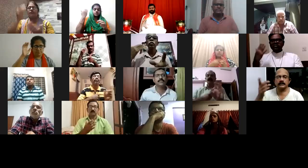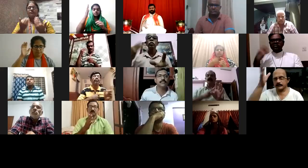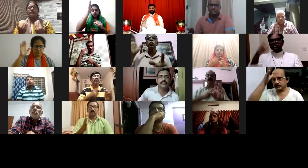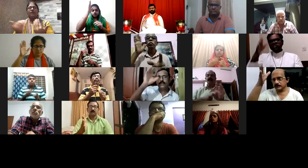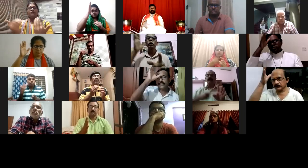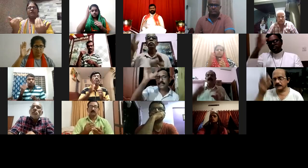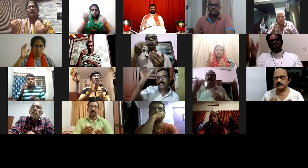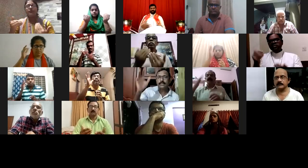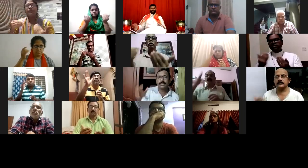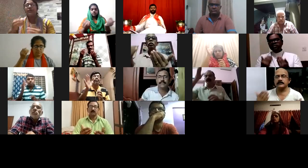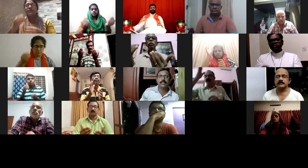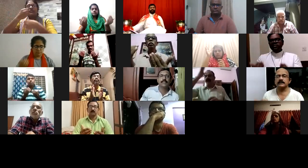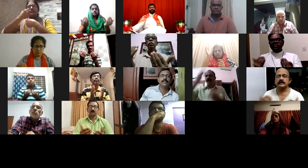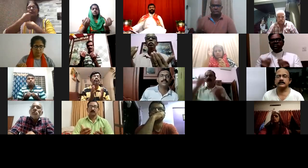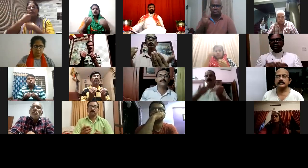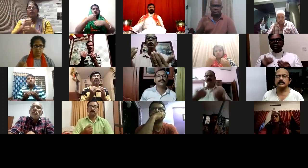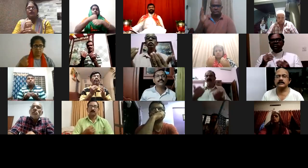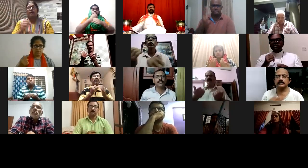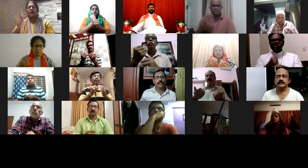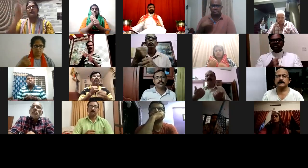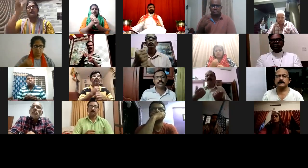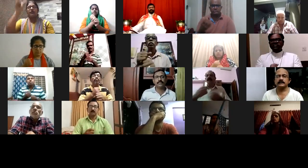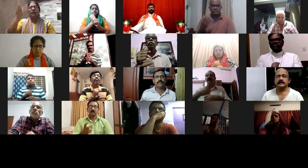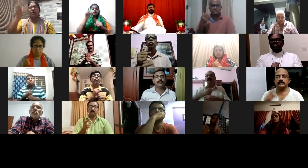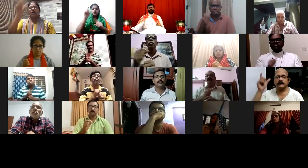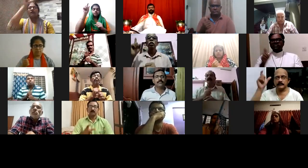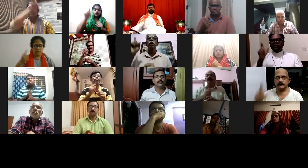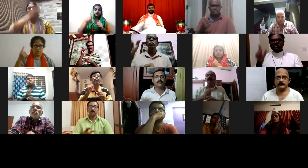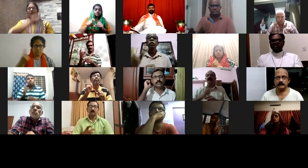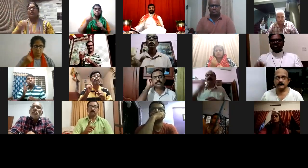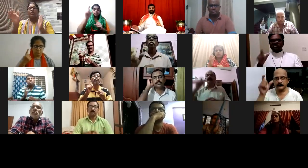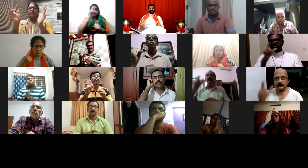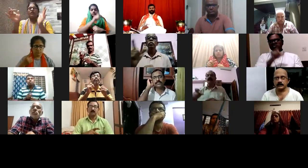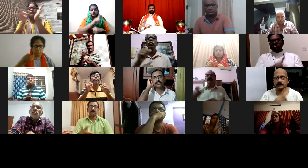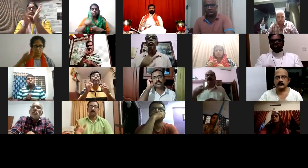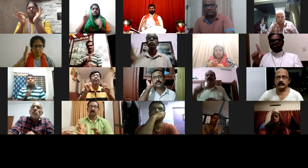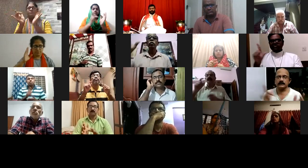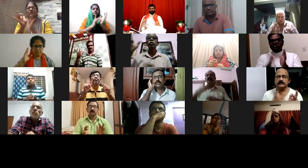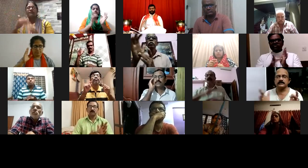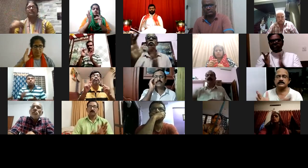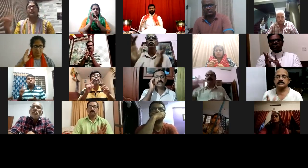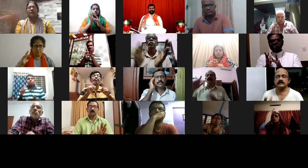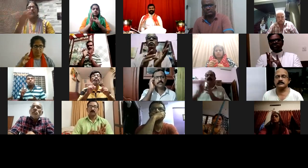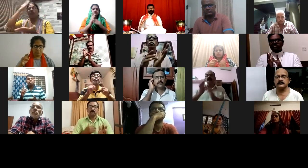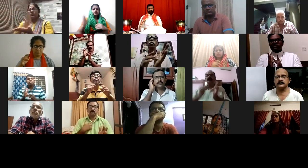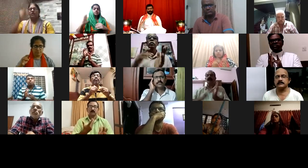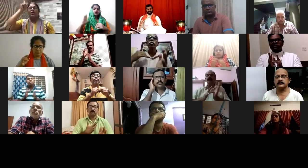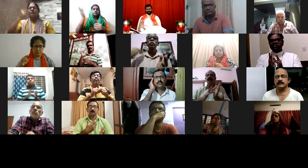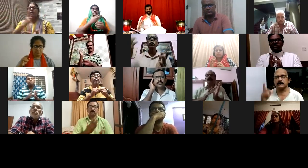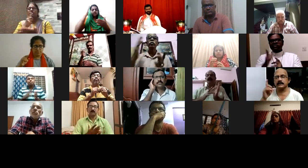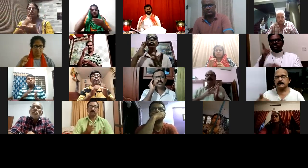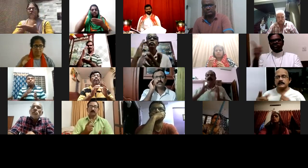ഇവങ്ങൾക്കെല്ലാം മുമ്പ് പിതാവ് നിയമിച്ചവനും എന്നാൽ സൃഷ്ടിക്കപ്പെടാത്തവനും ഏകകർത്താവുമായ യേശു മിശിഹായെ